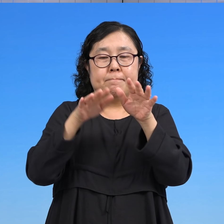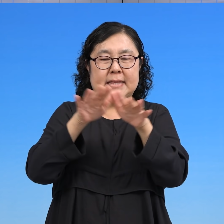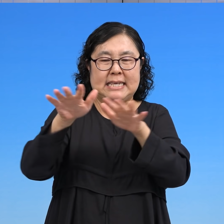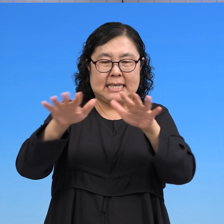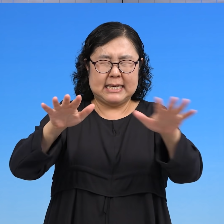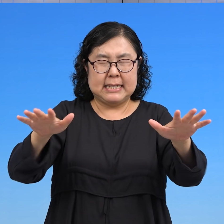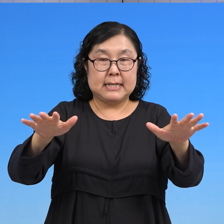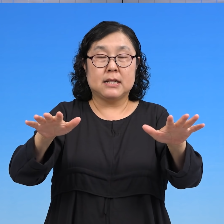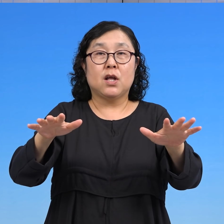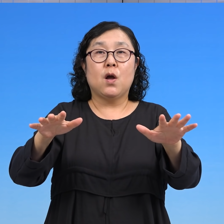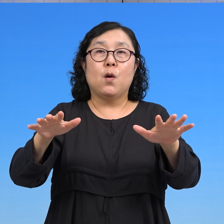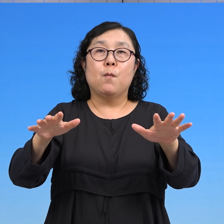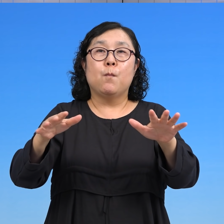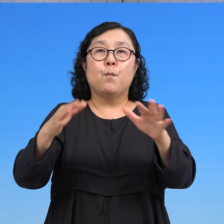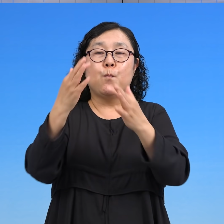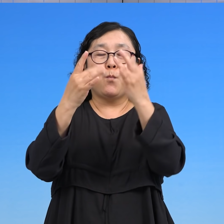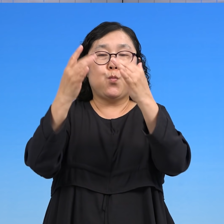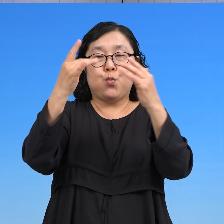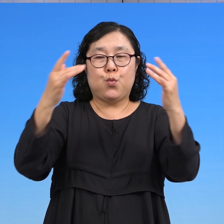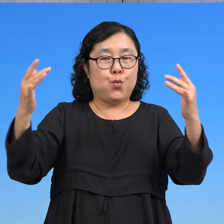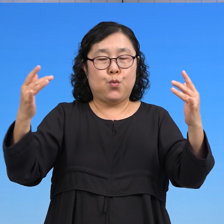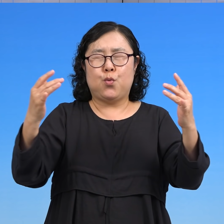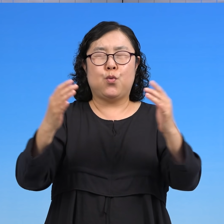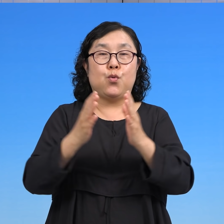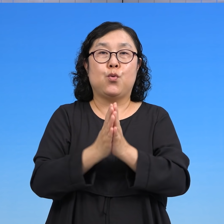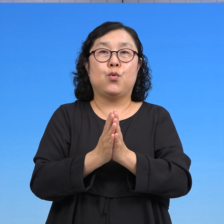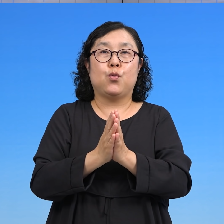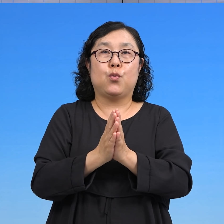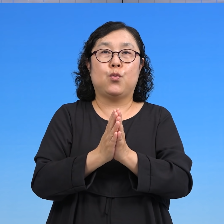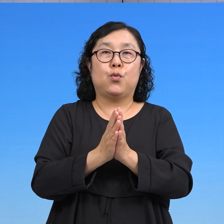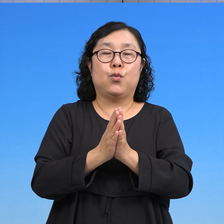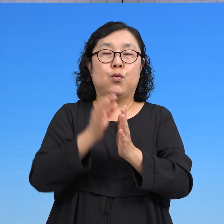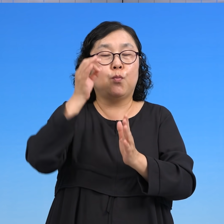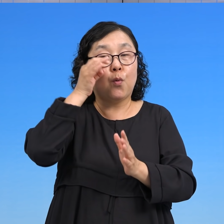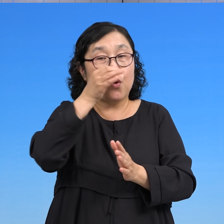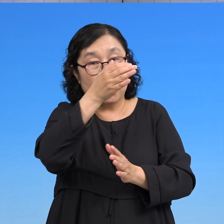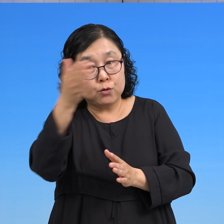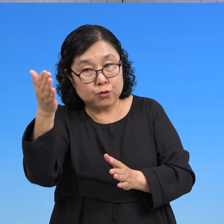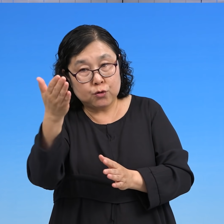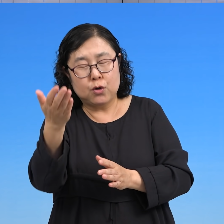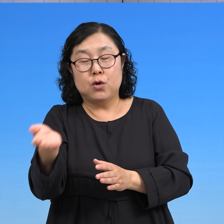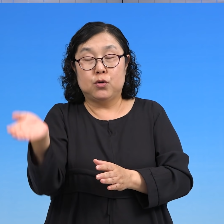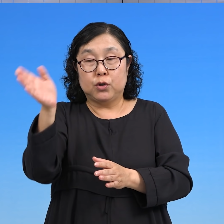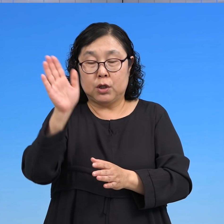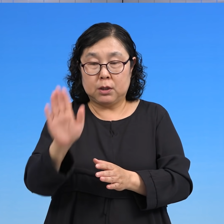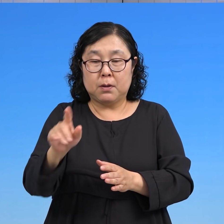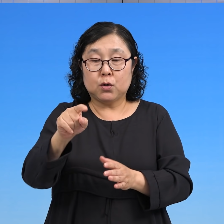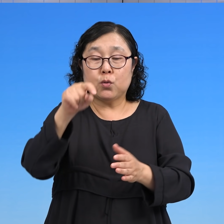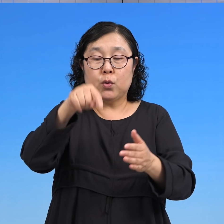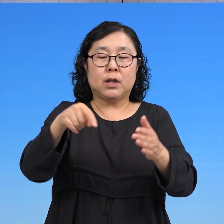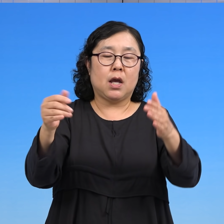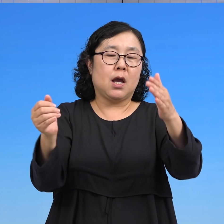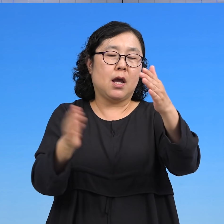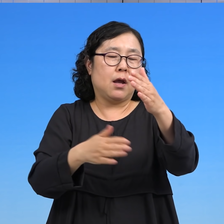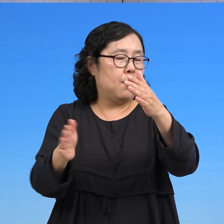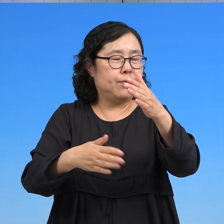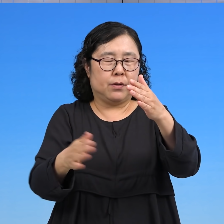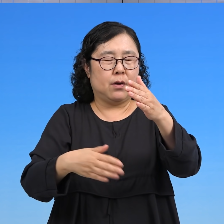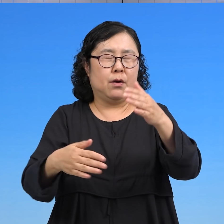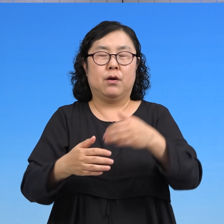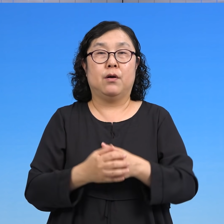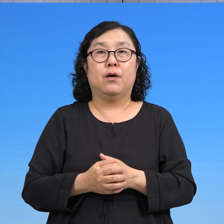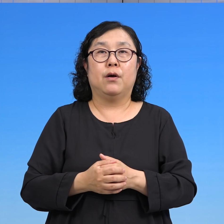바람, 지진, 불 등 이런 현상들을 시청각 교육으로 보여주시면서 계속 반복해서 하시는